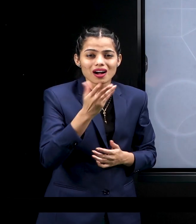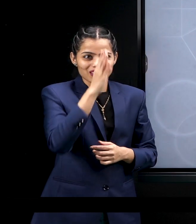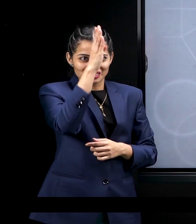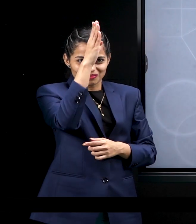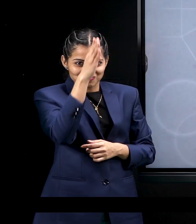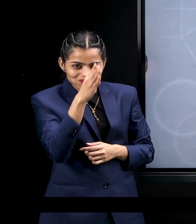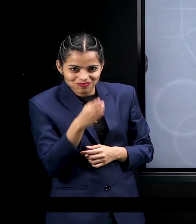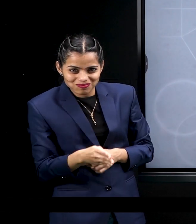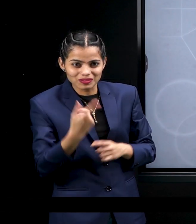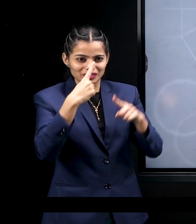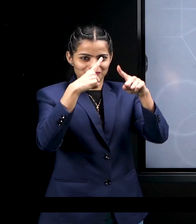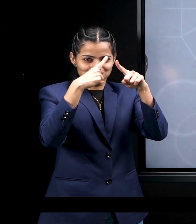செங்குத்து கோணங்கள்.